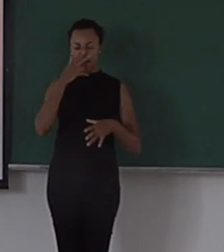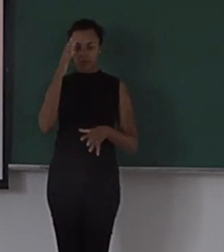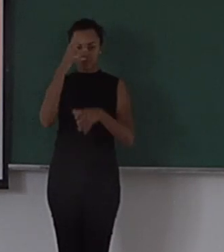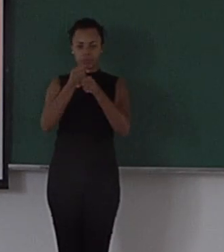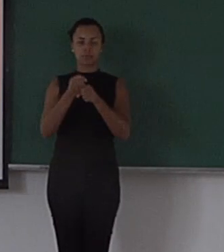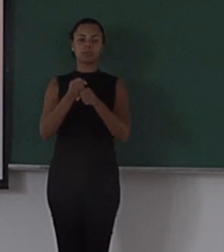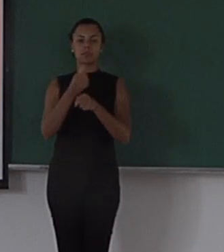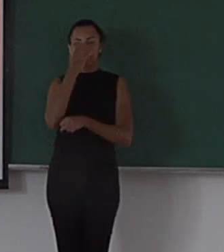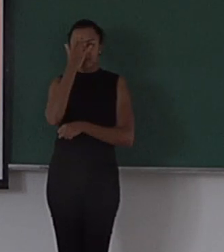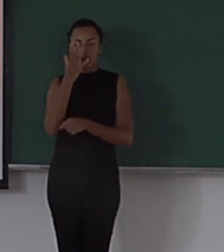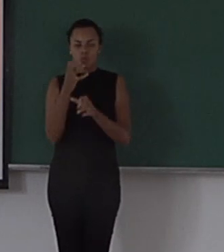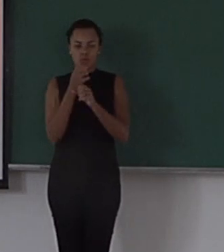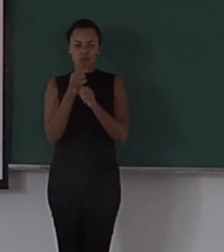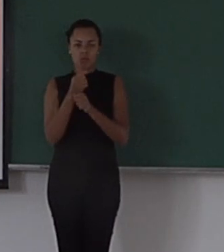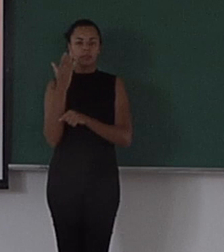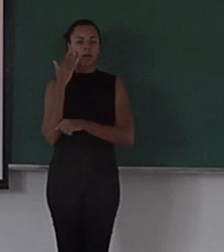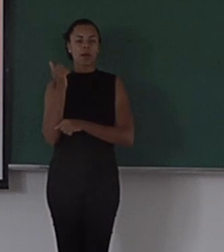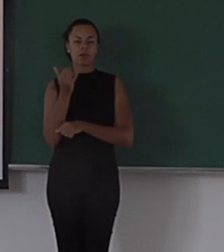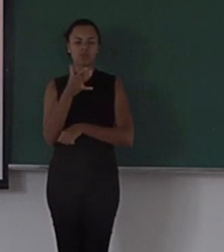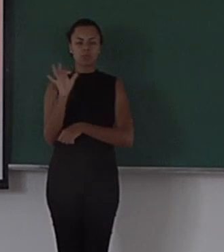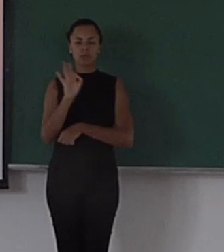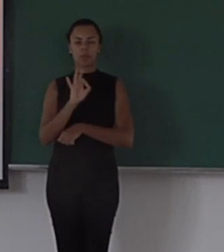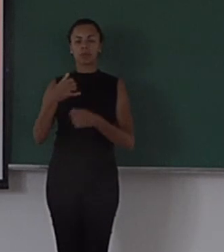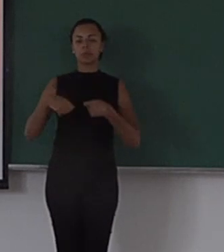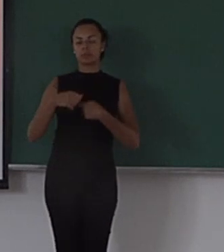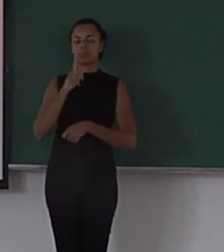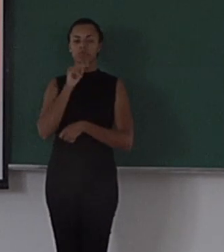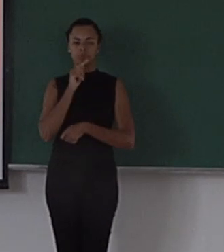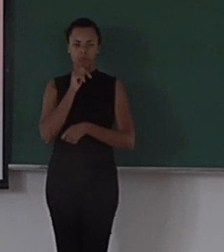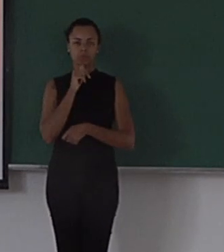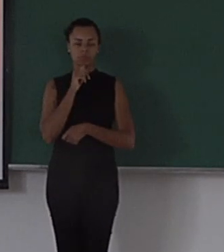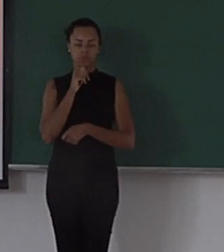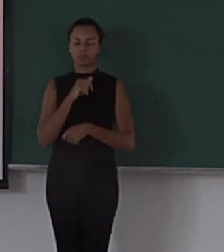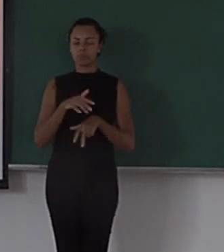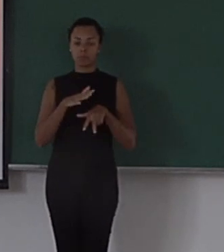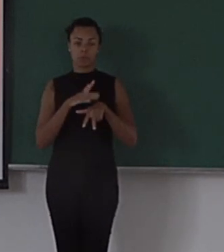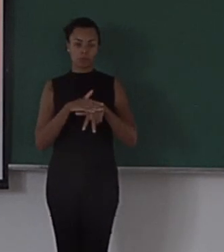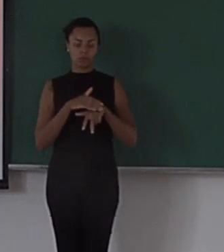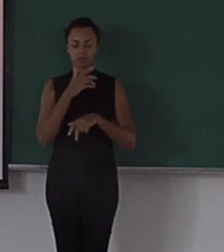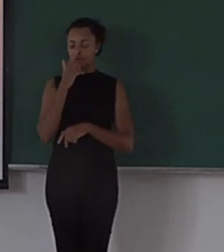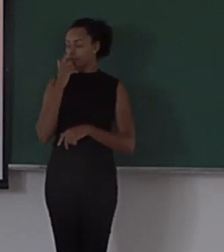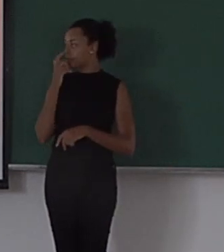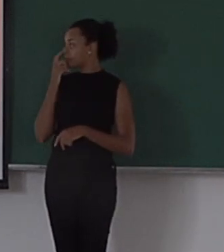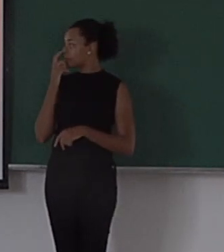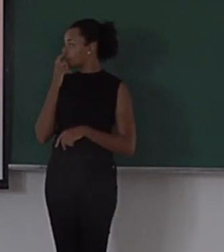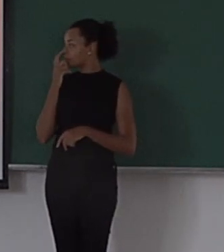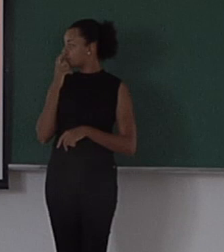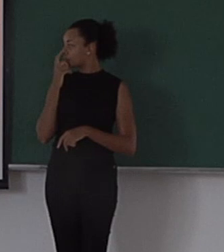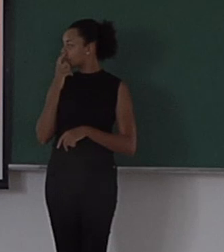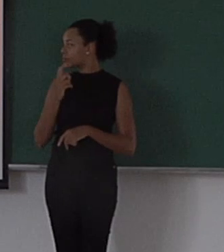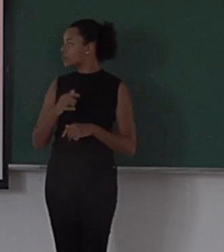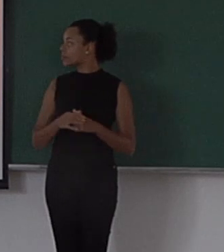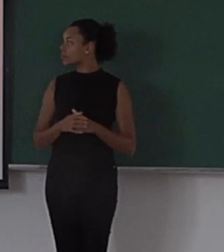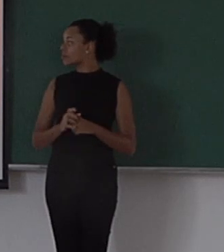fácil da gente fazer essa continha para saber quanto de hidratação eu vou dar para esse meu paciente. Tá? E essa tabela